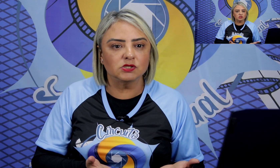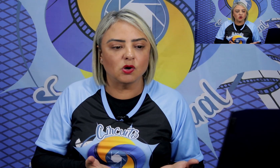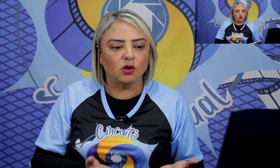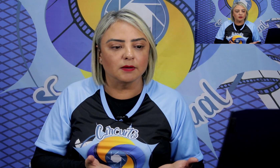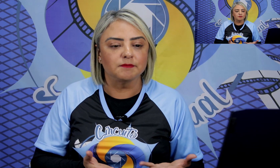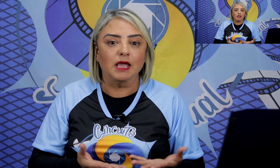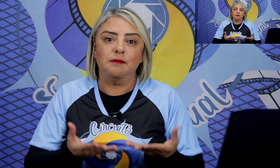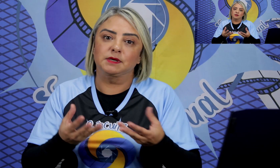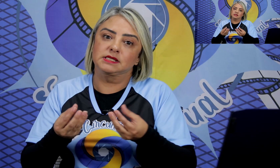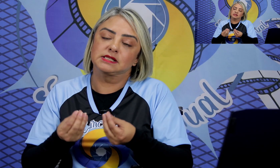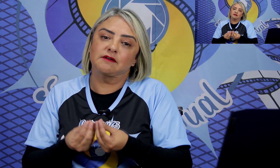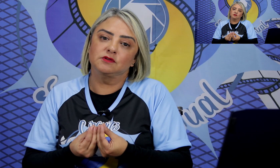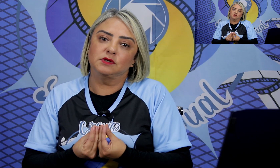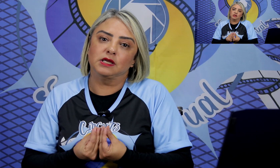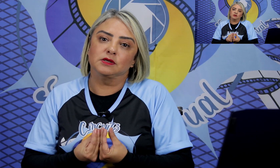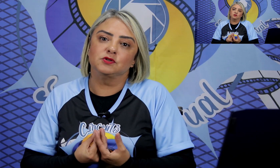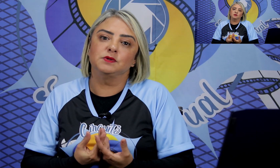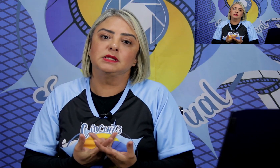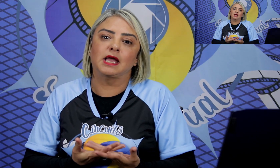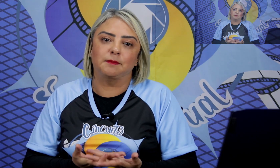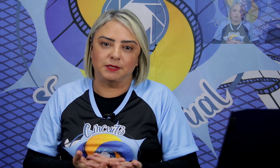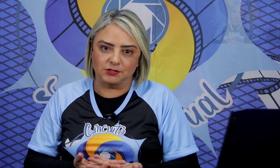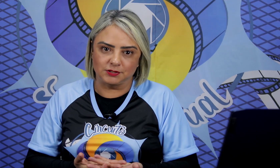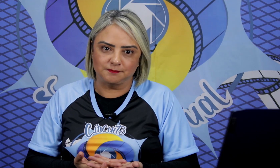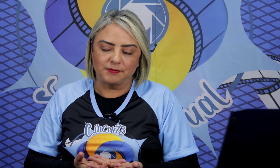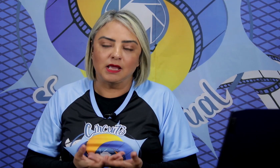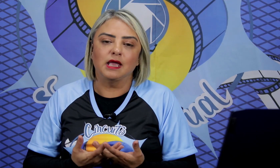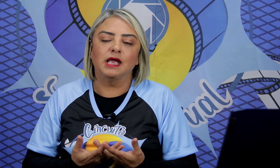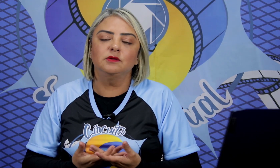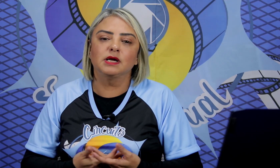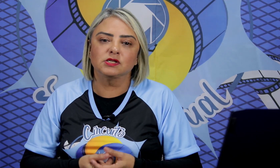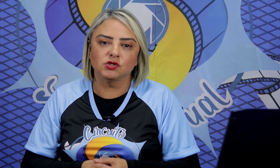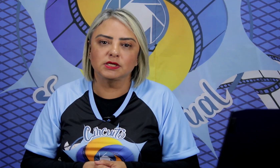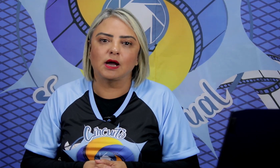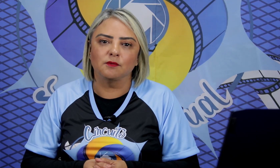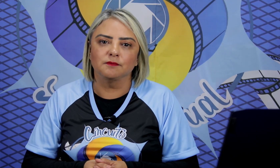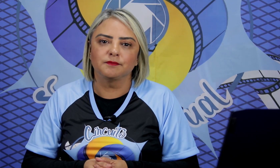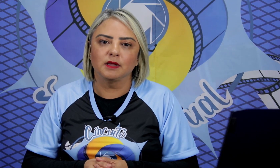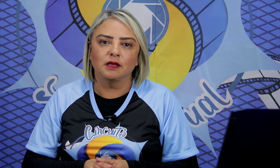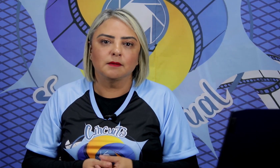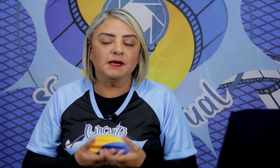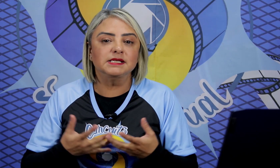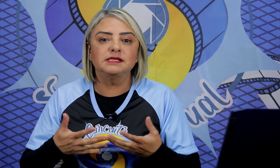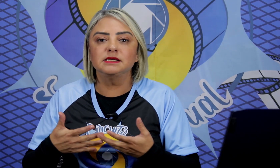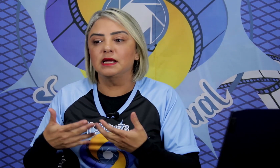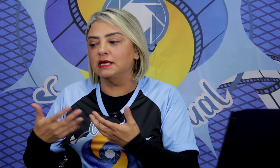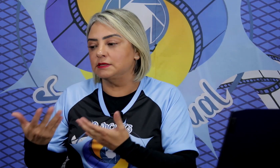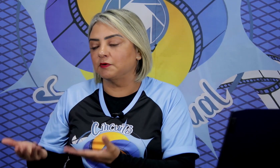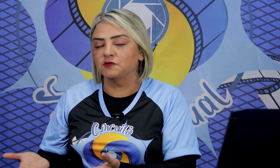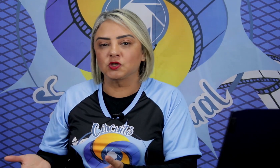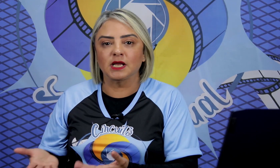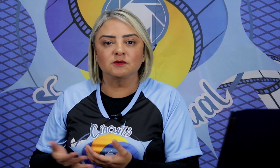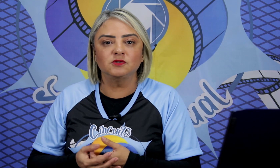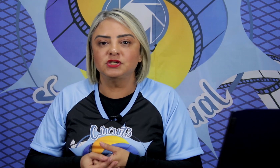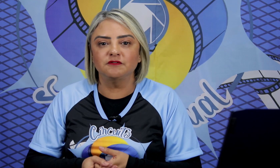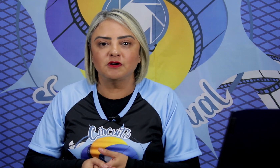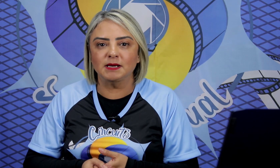escola. Precisava do quê? De um intérprete educacional. Mas esse profissional não tinha